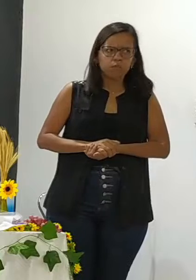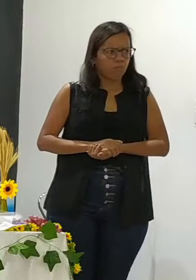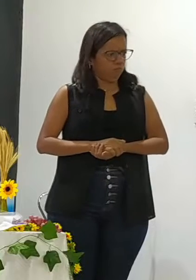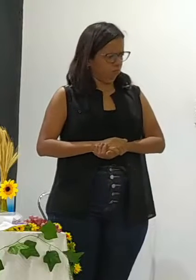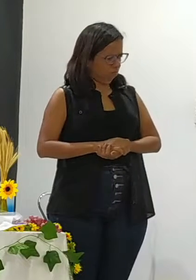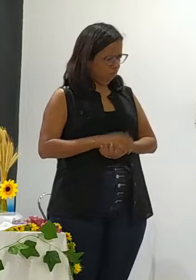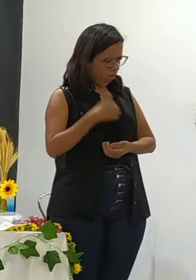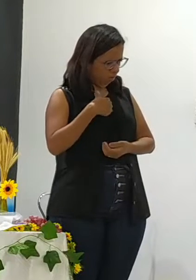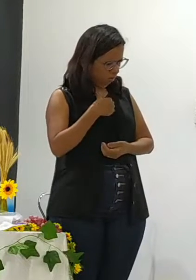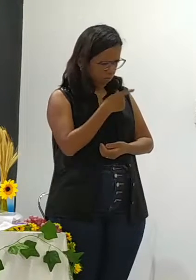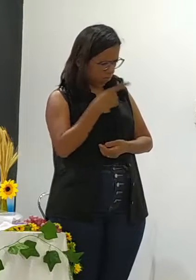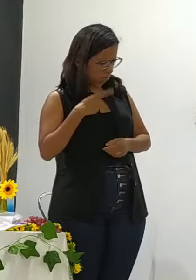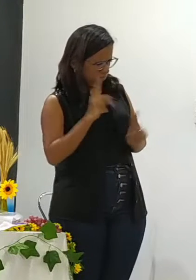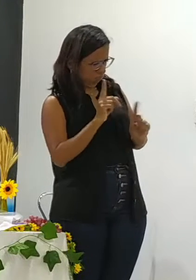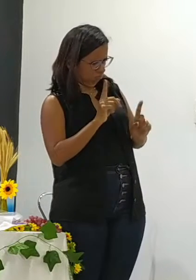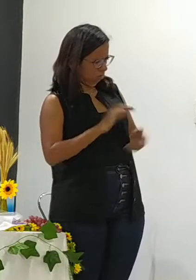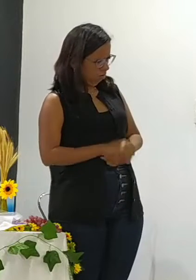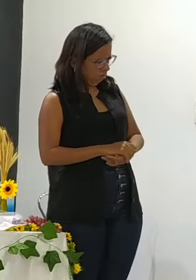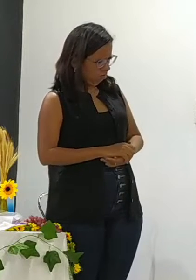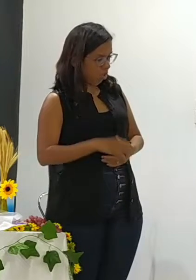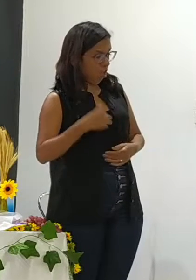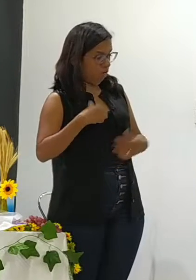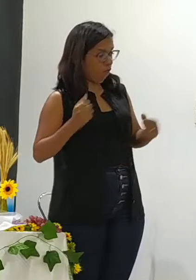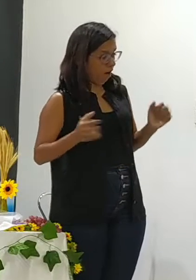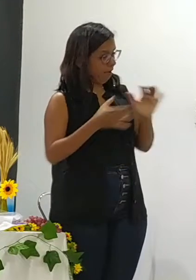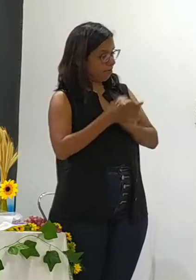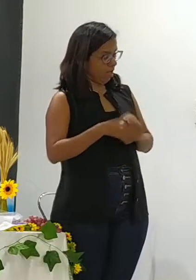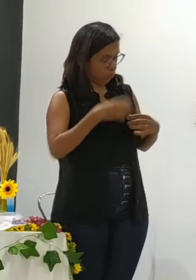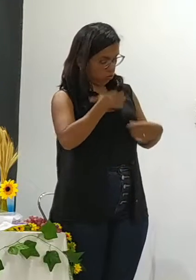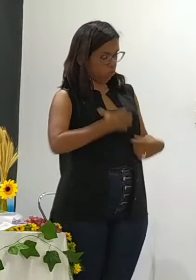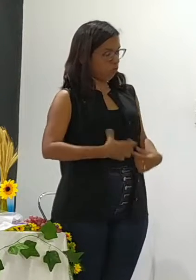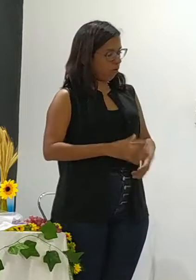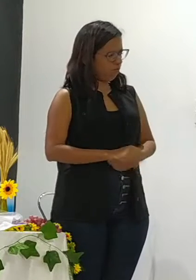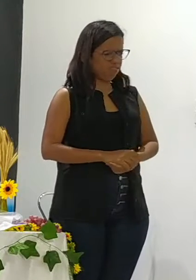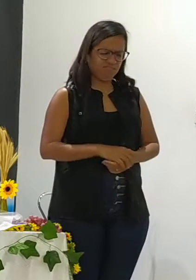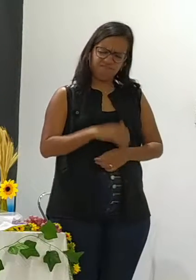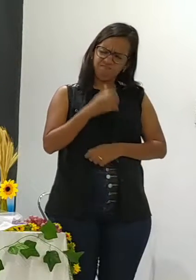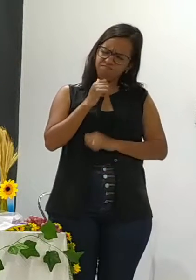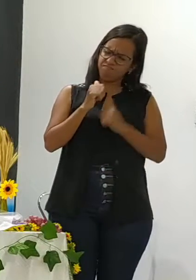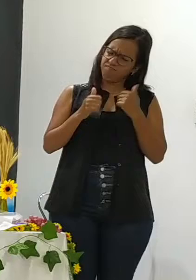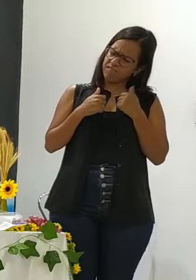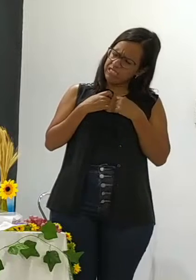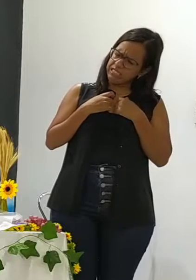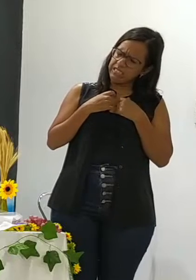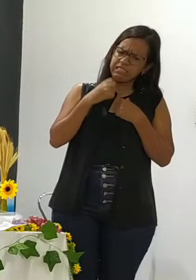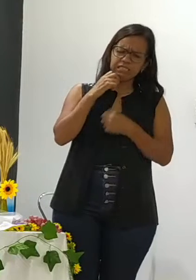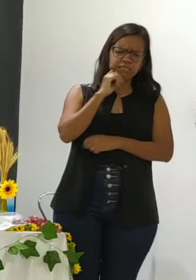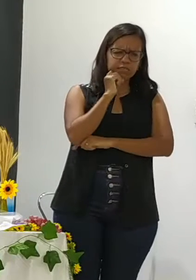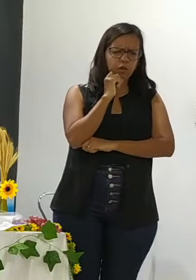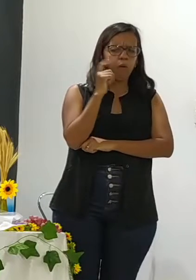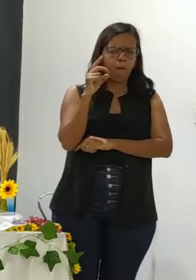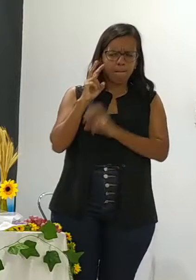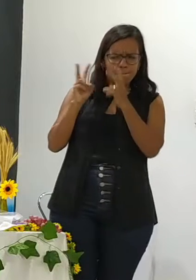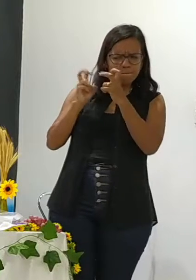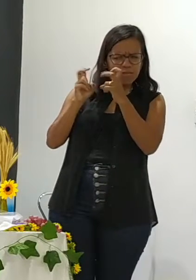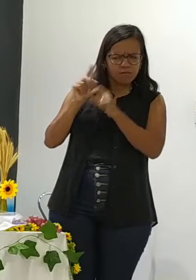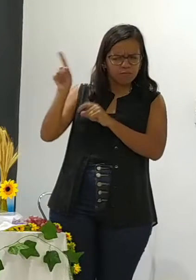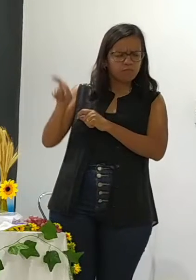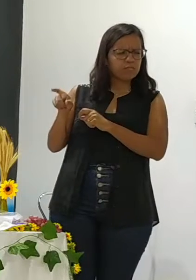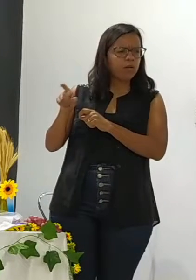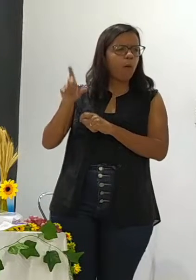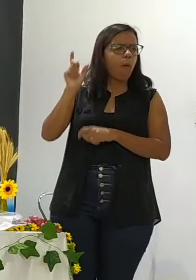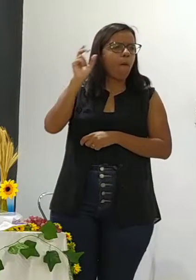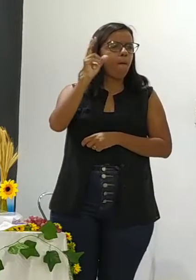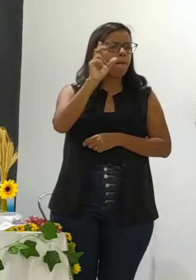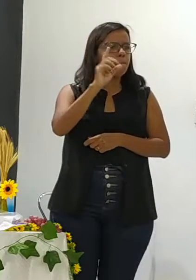Eu falei: não sou pastor não, moça. Eu estou assim que eu estou casando. Ela falou assim: engraçado, eu vi o senhor como pastor. Aí